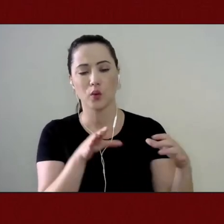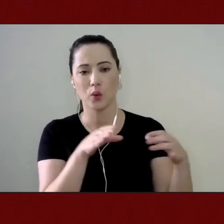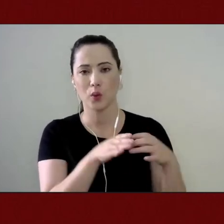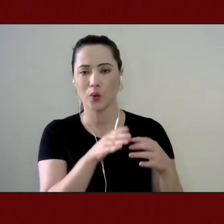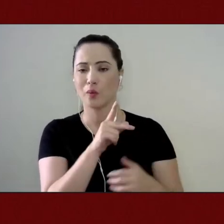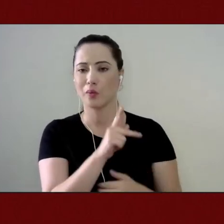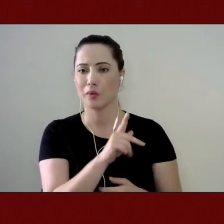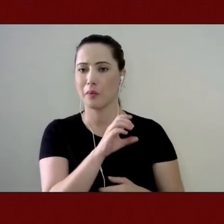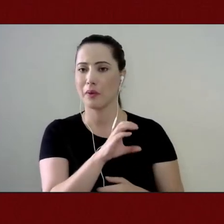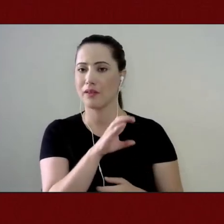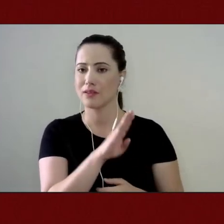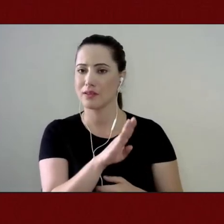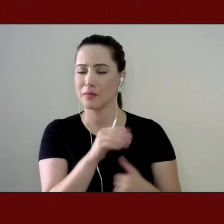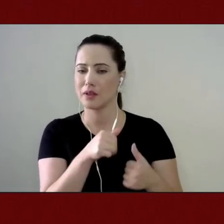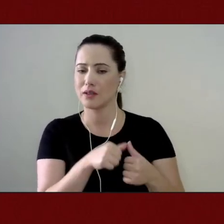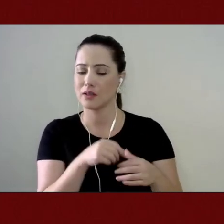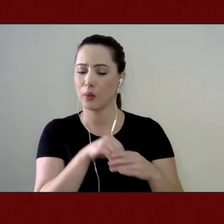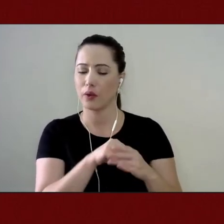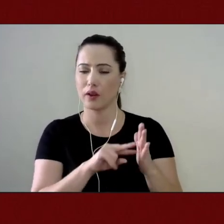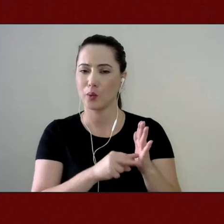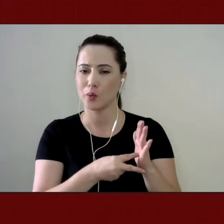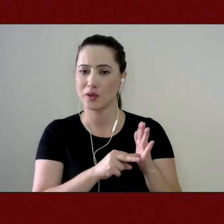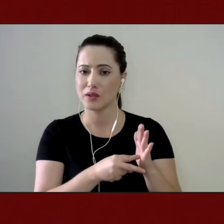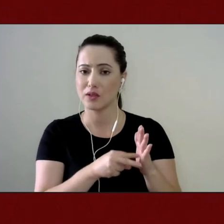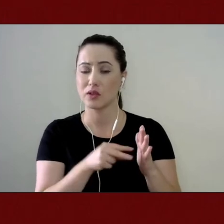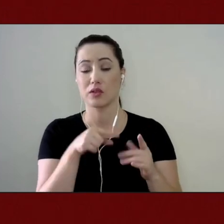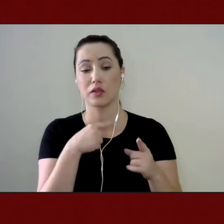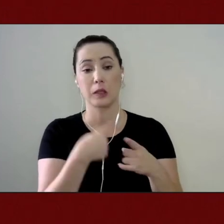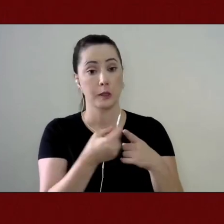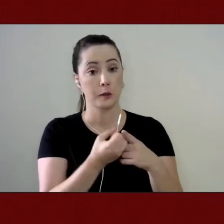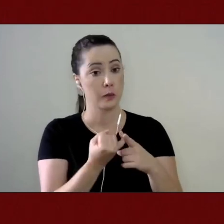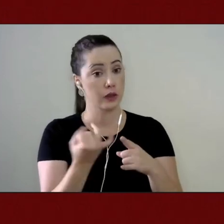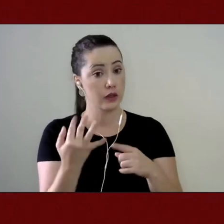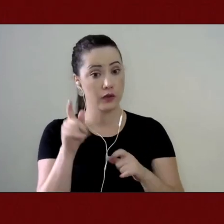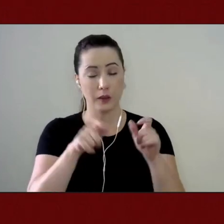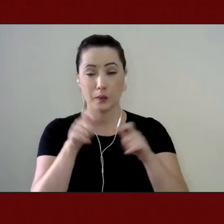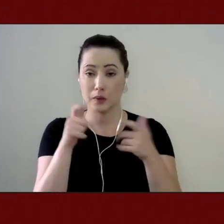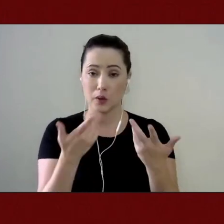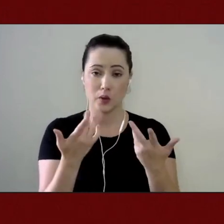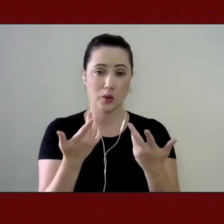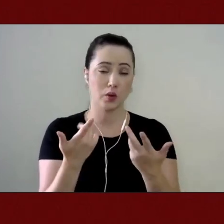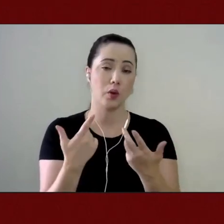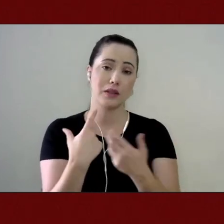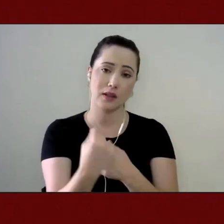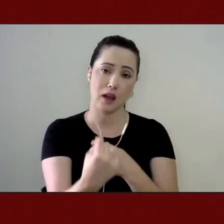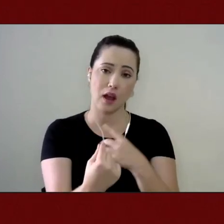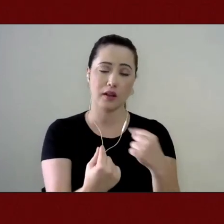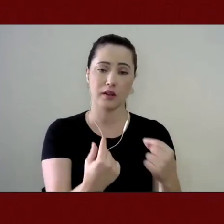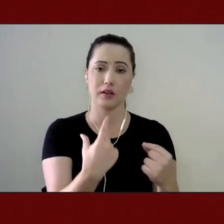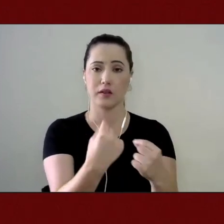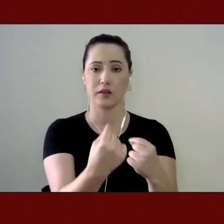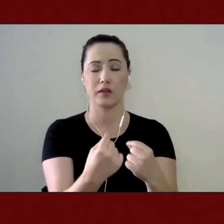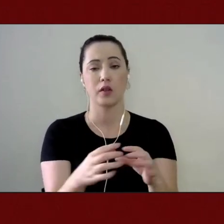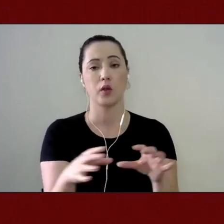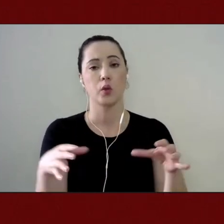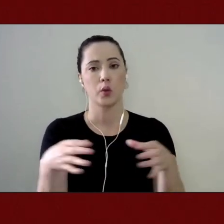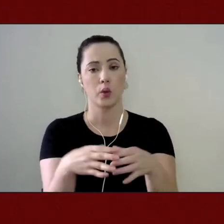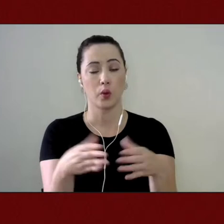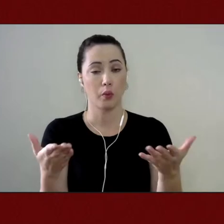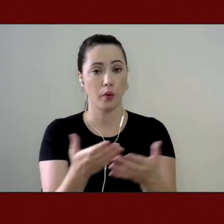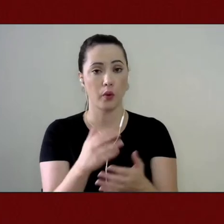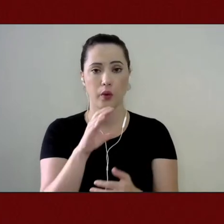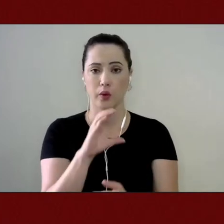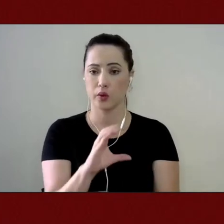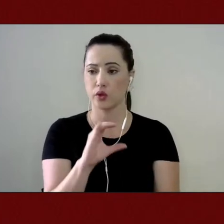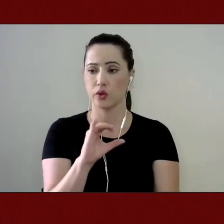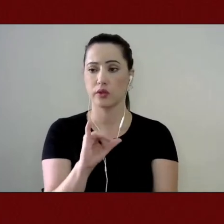encontram no movimento sindical, porque muitos deixaram, né, o partido também, o Partido Cidadania, né, deixou